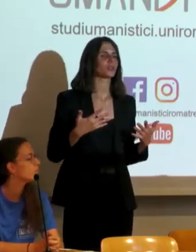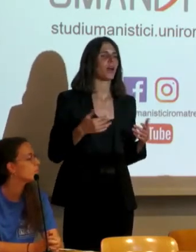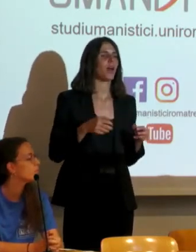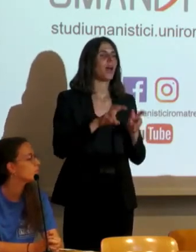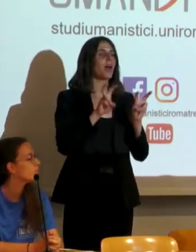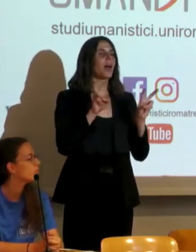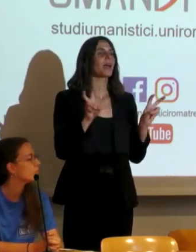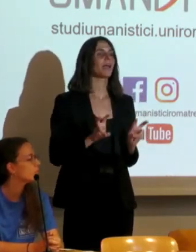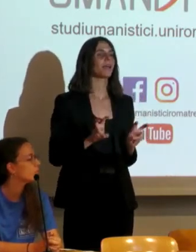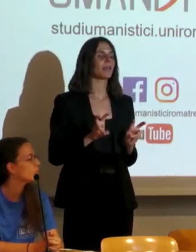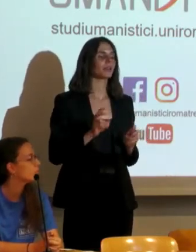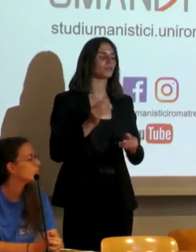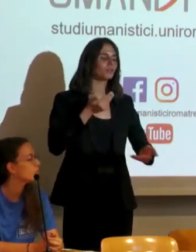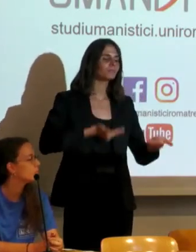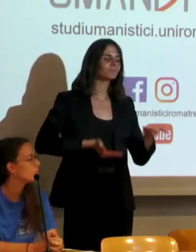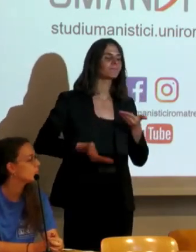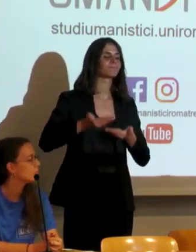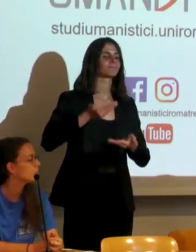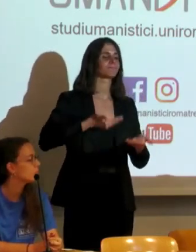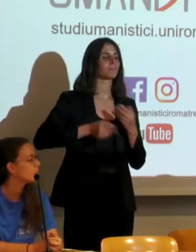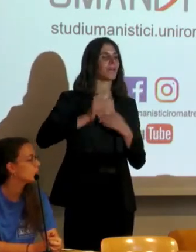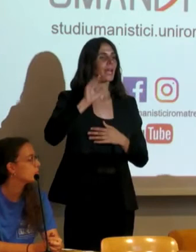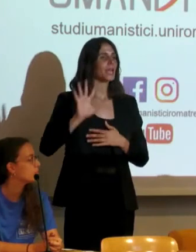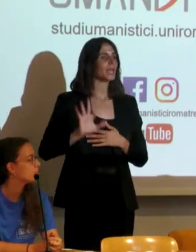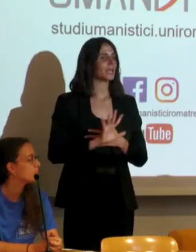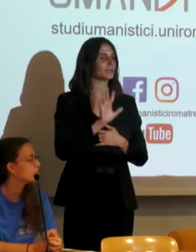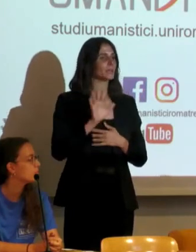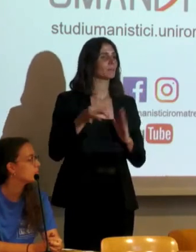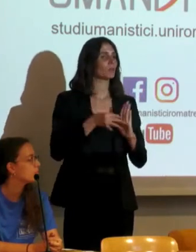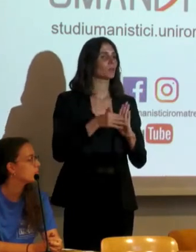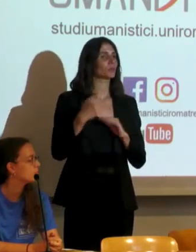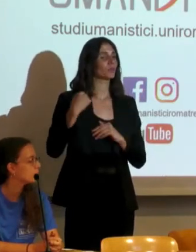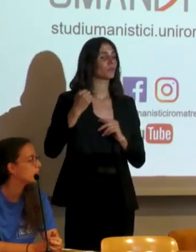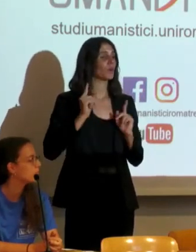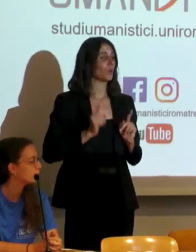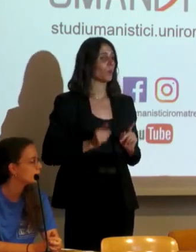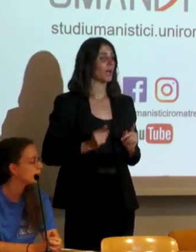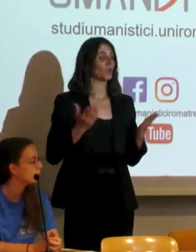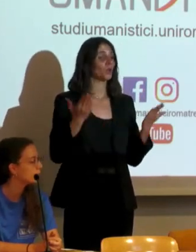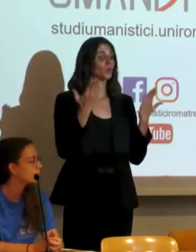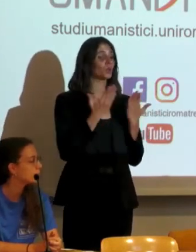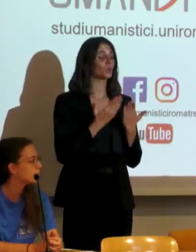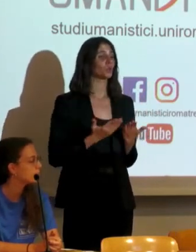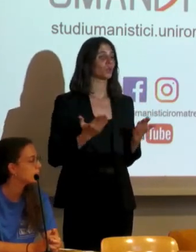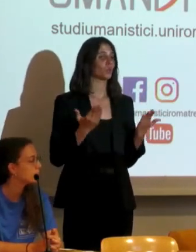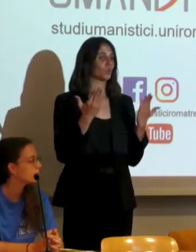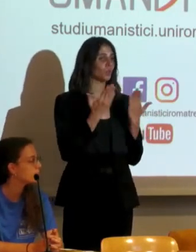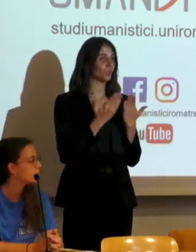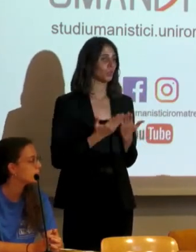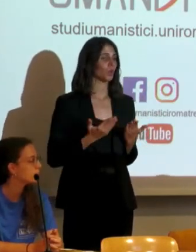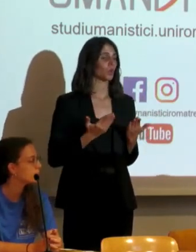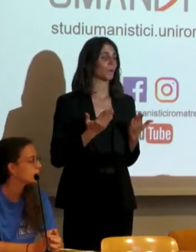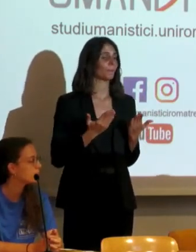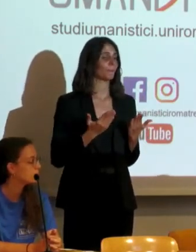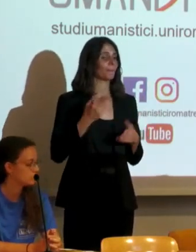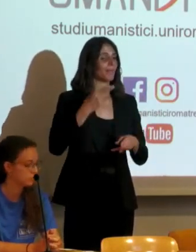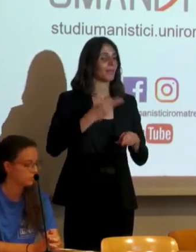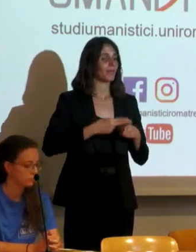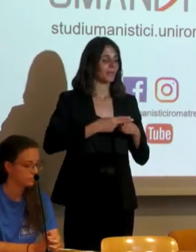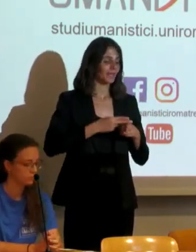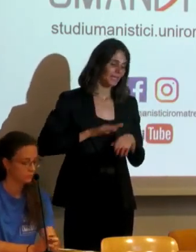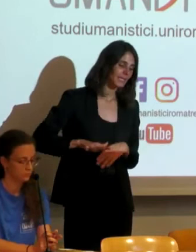cui uno dei nostri punti forti ad esempio è lo studio di Roma